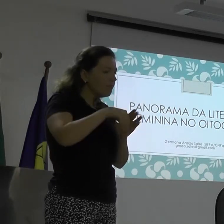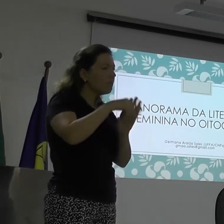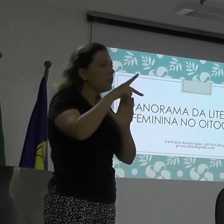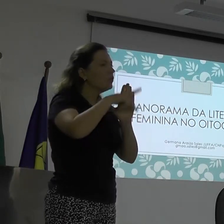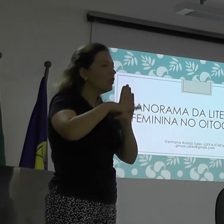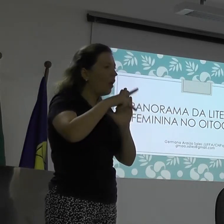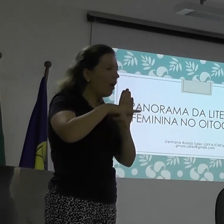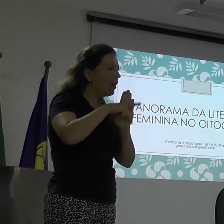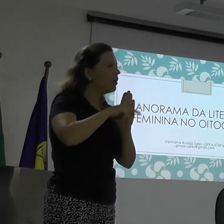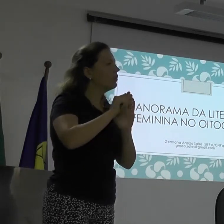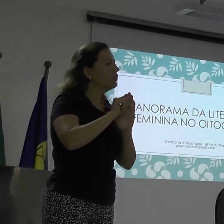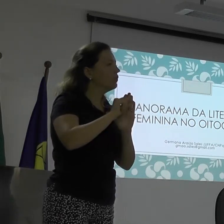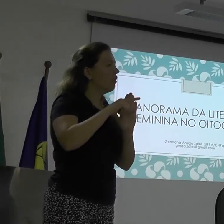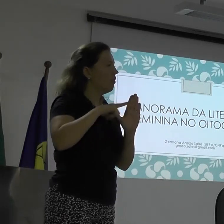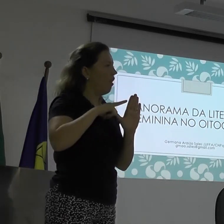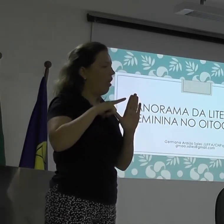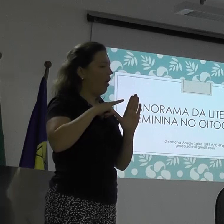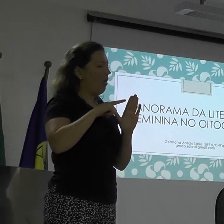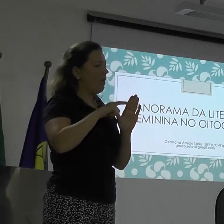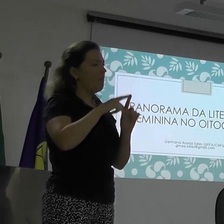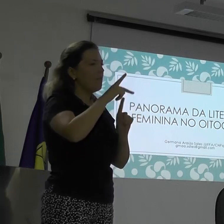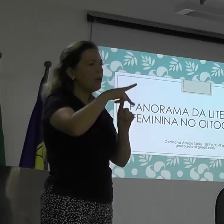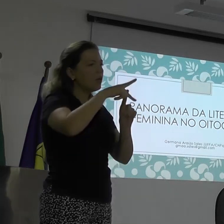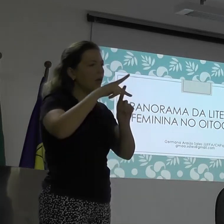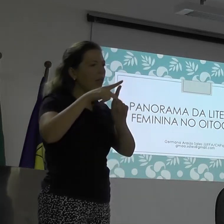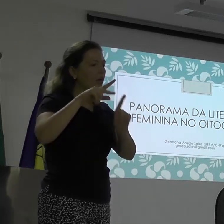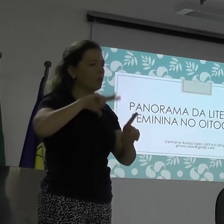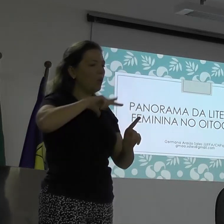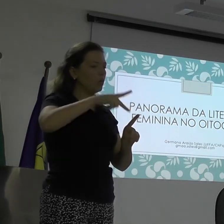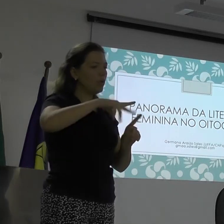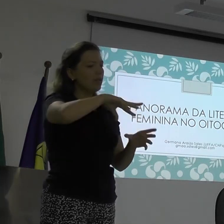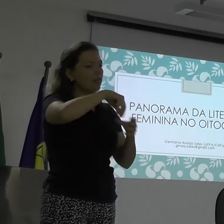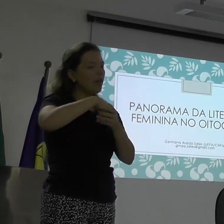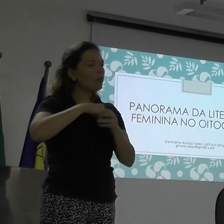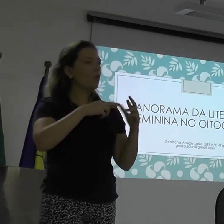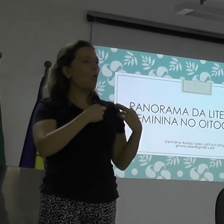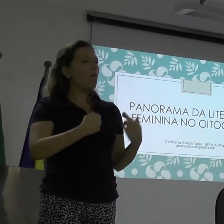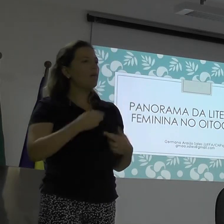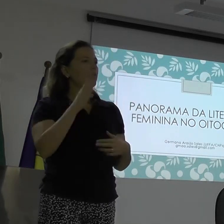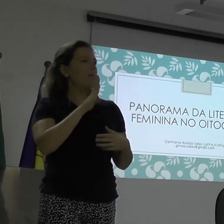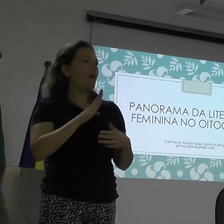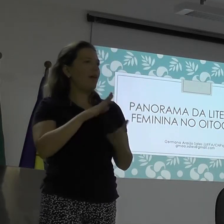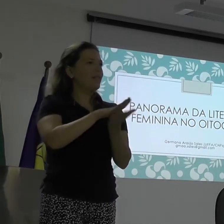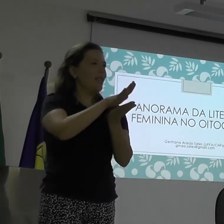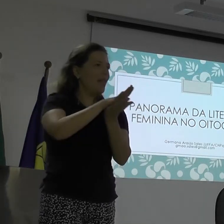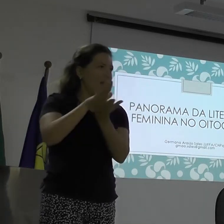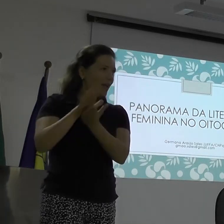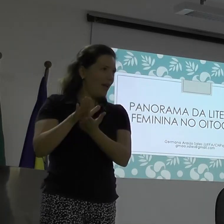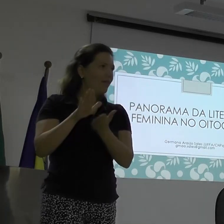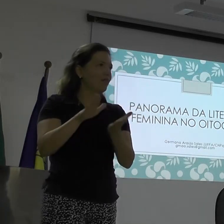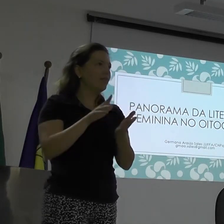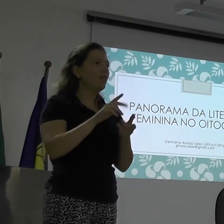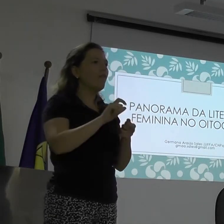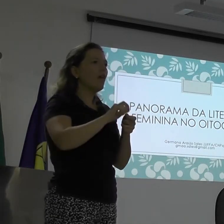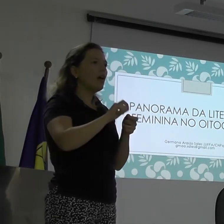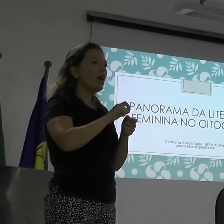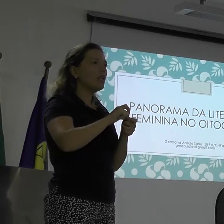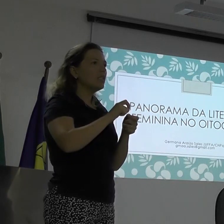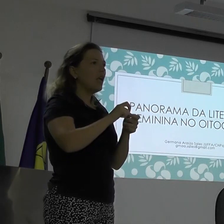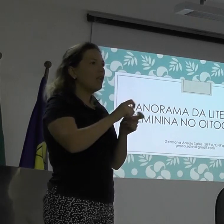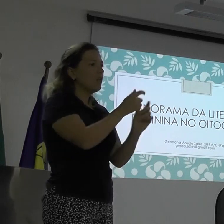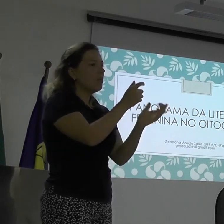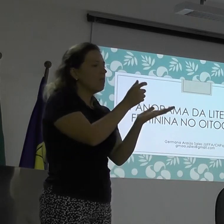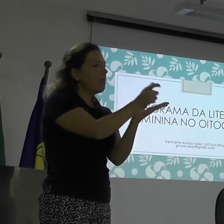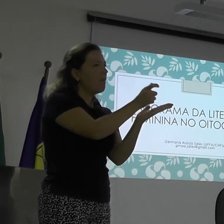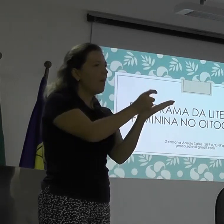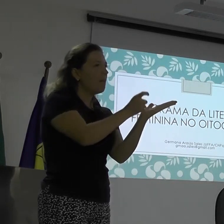em que são personagens portugueses em romances brasileiros. E aí a gente está fazendo o verbete